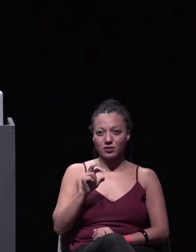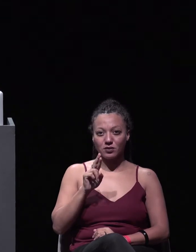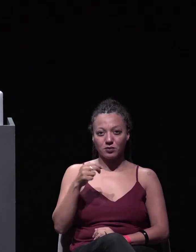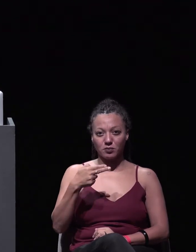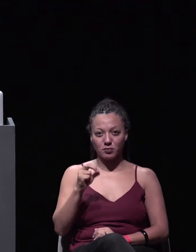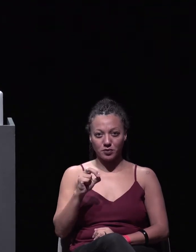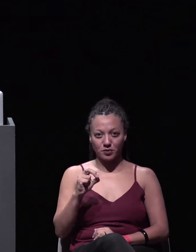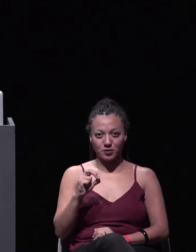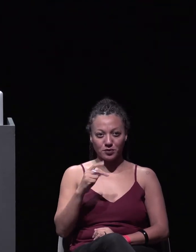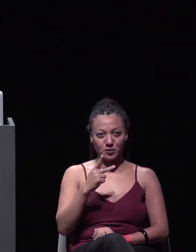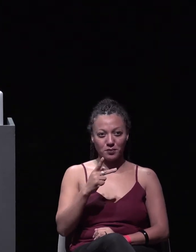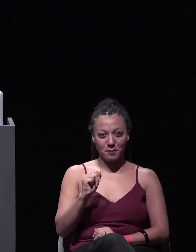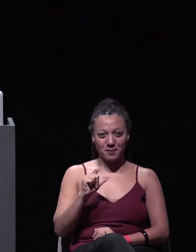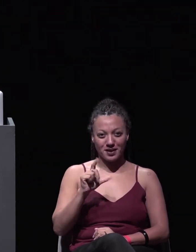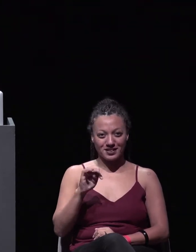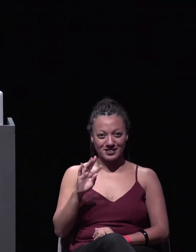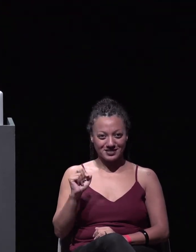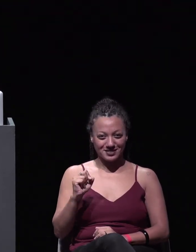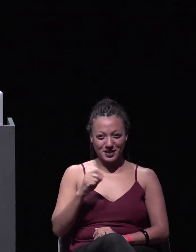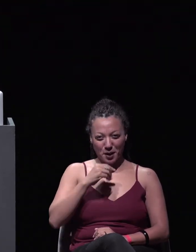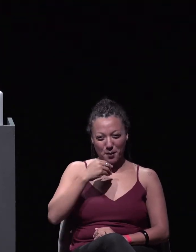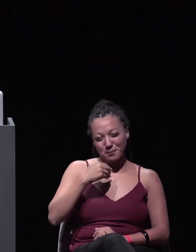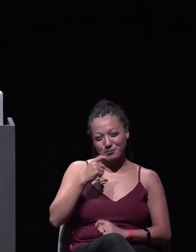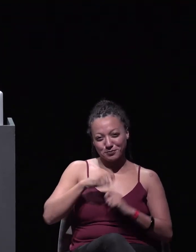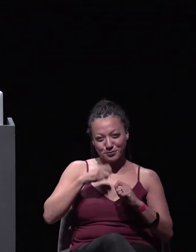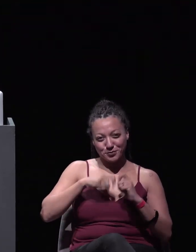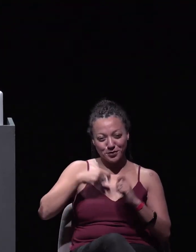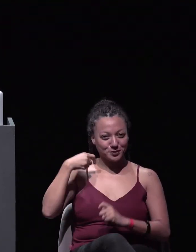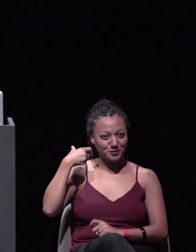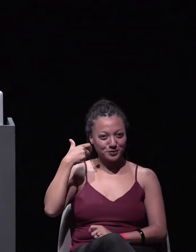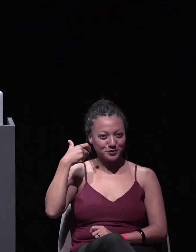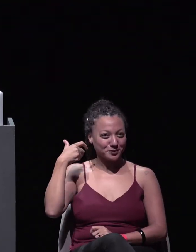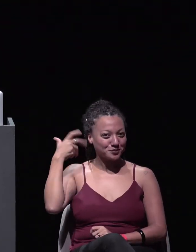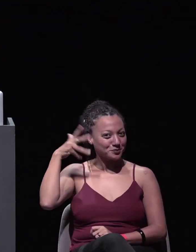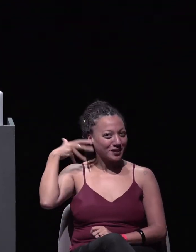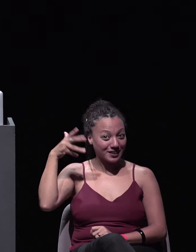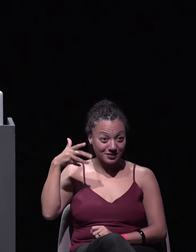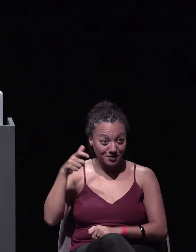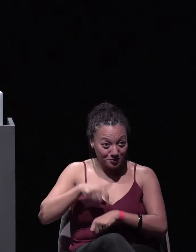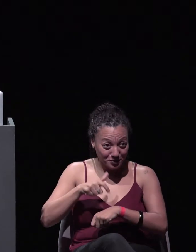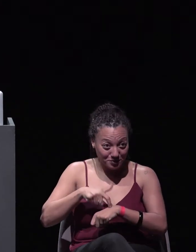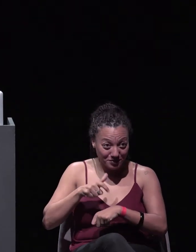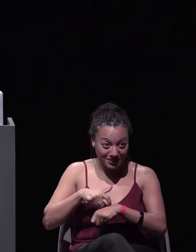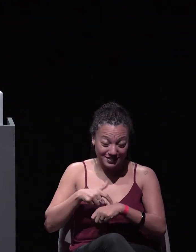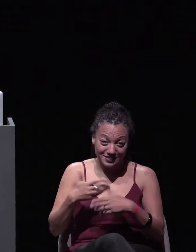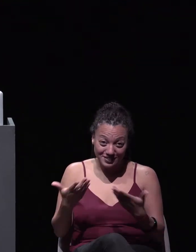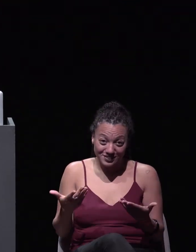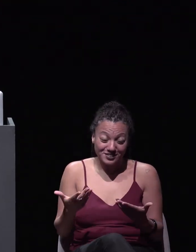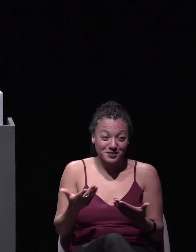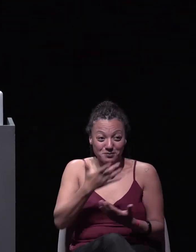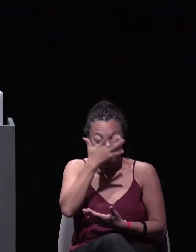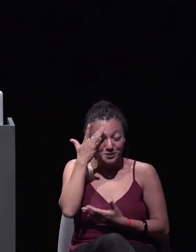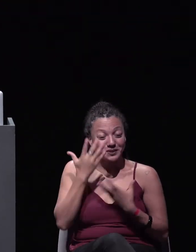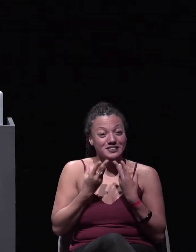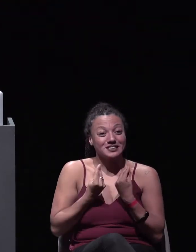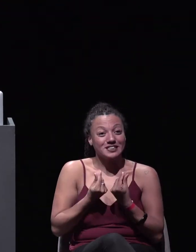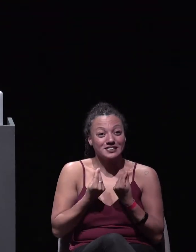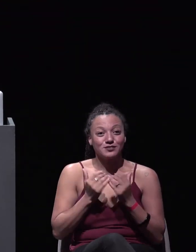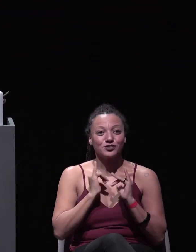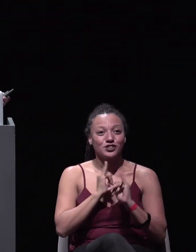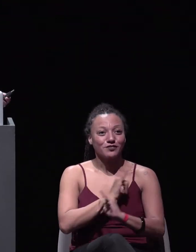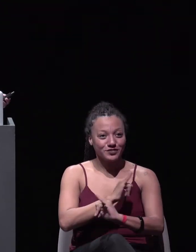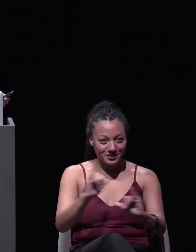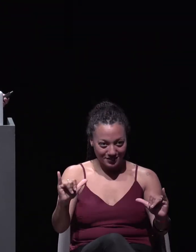pornopalestras. Nesse momento, nós adentraremos essa sessão da pornopalestra. Pessoas sensíveis foram avisadas.